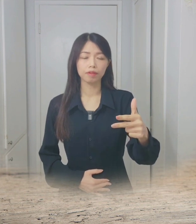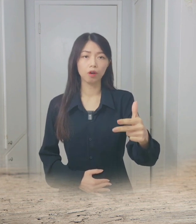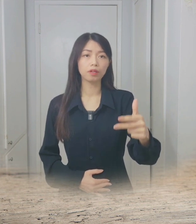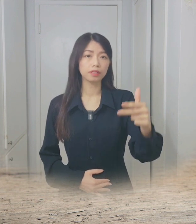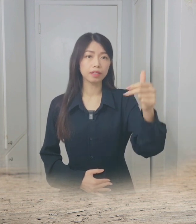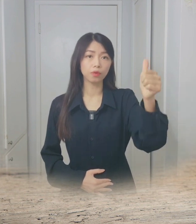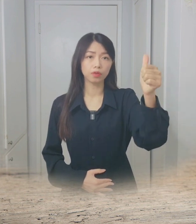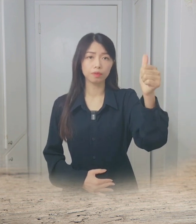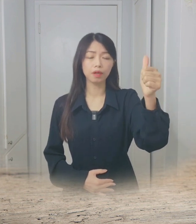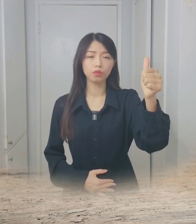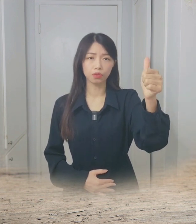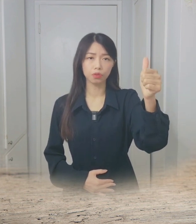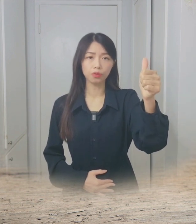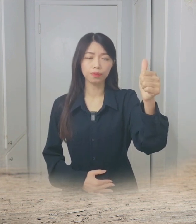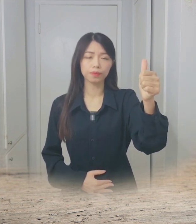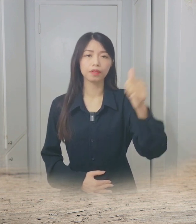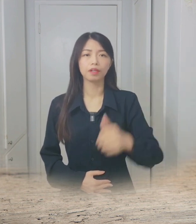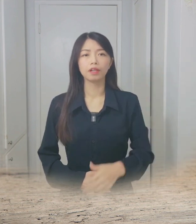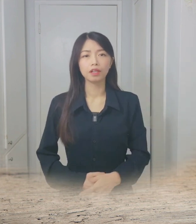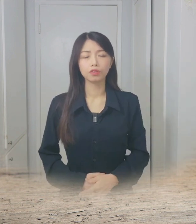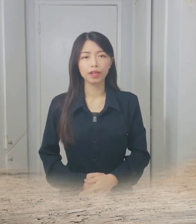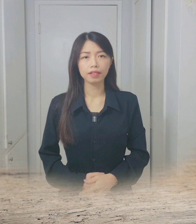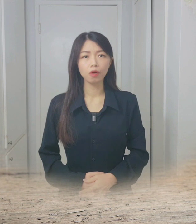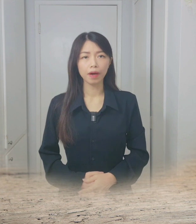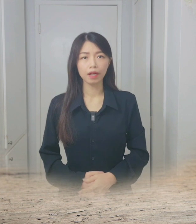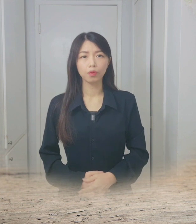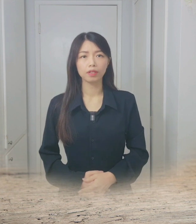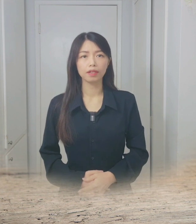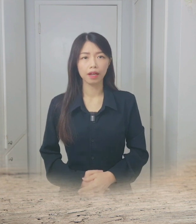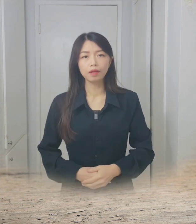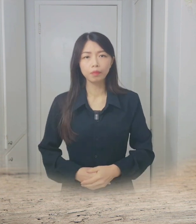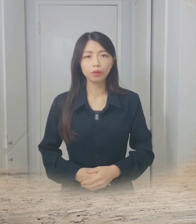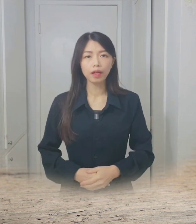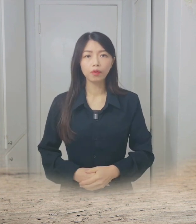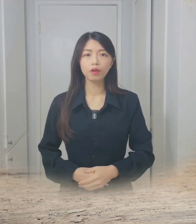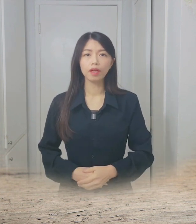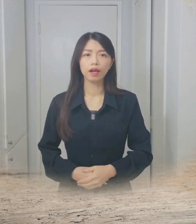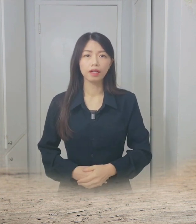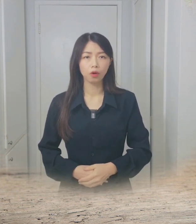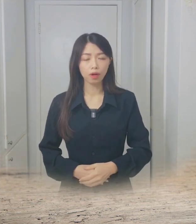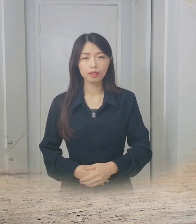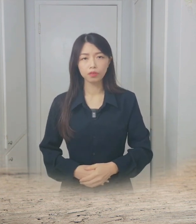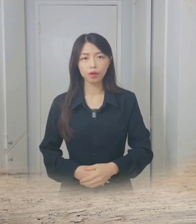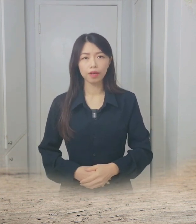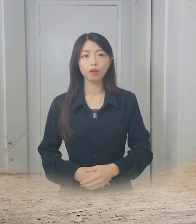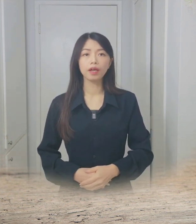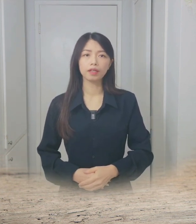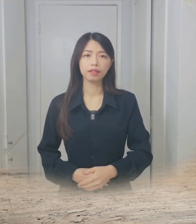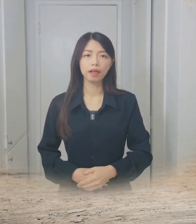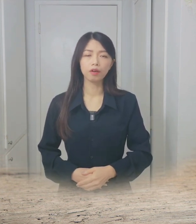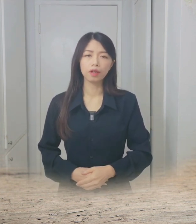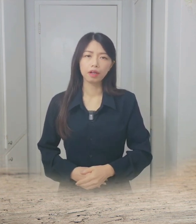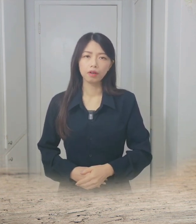접으면서 살짝 올려주시면 주, 주께서 바라보시는 사람 보다라고 한 형태가 여러 가지 수어의